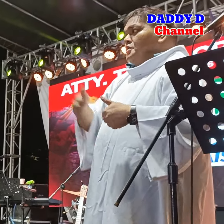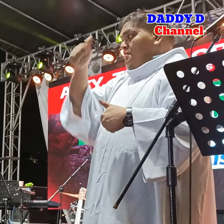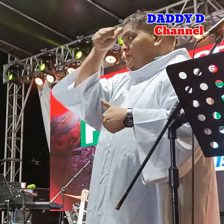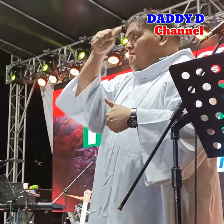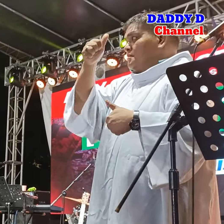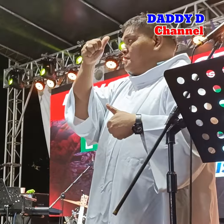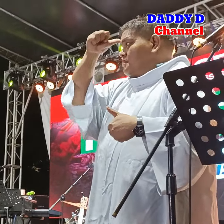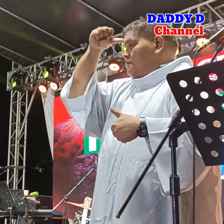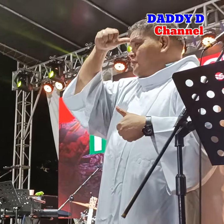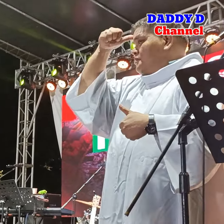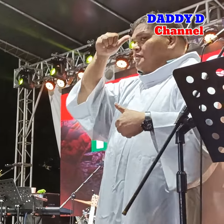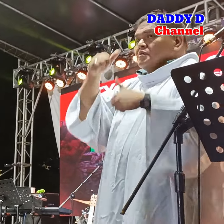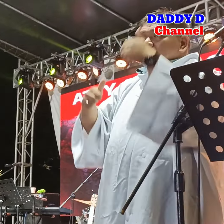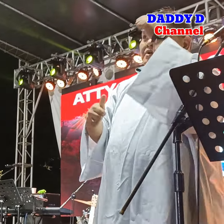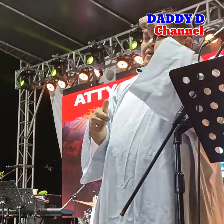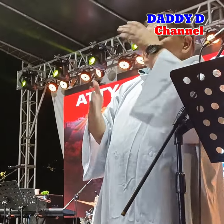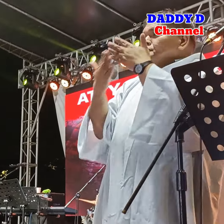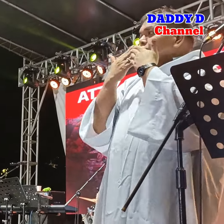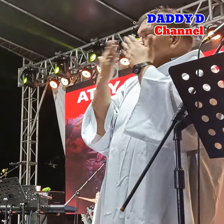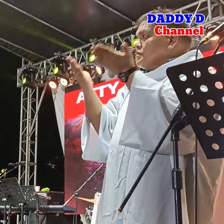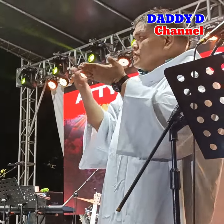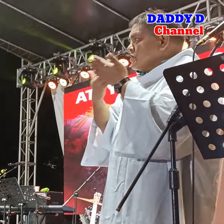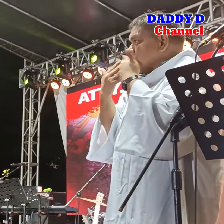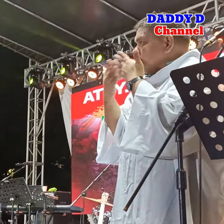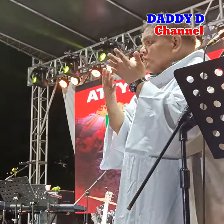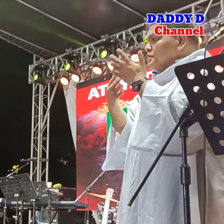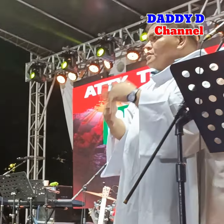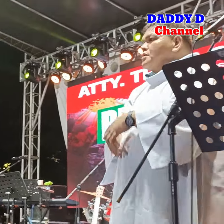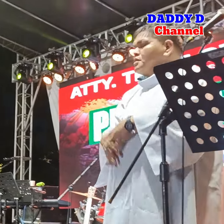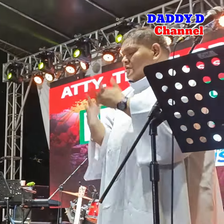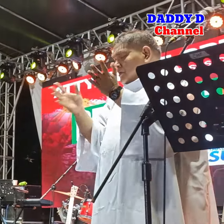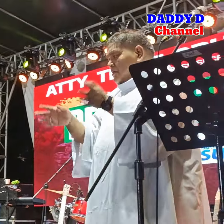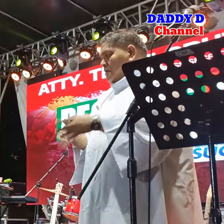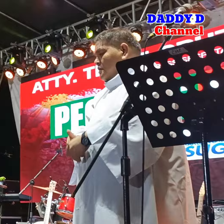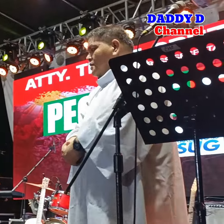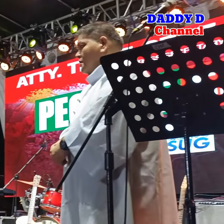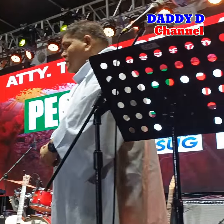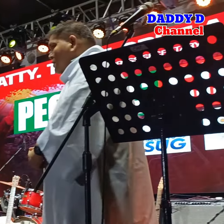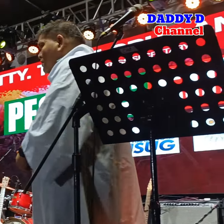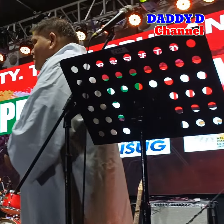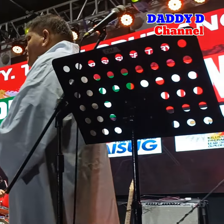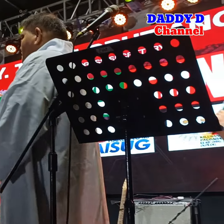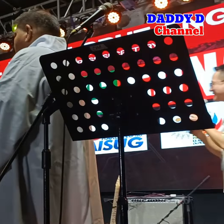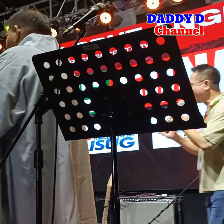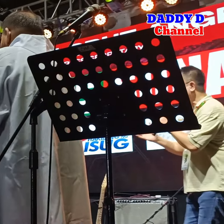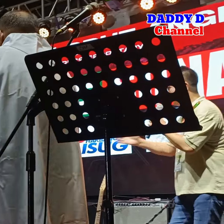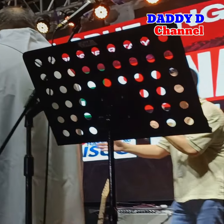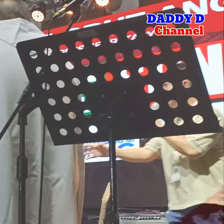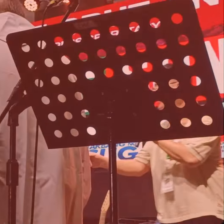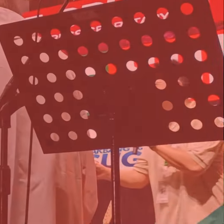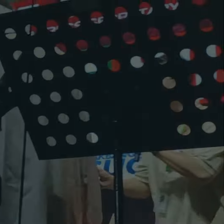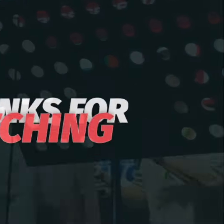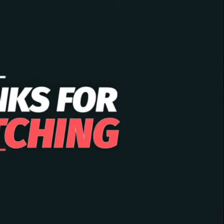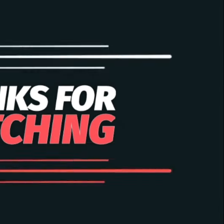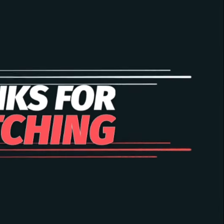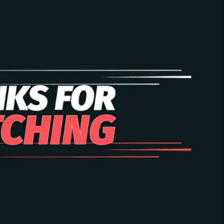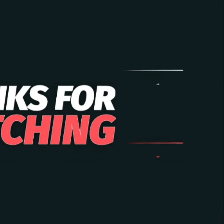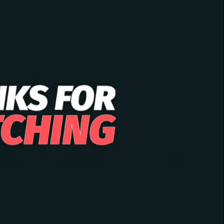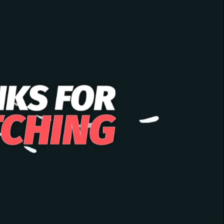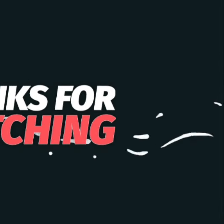niyo yan. Maraming salamat sa inyo. Thank you very much, Attorney Trixie.